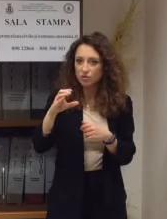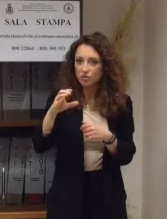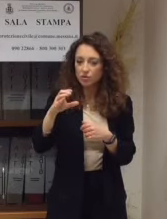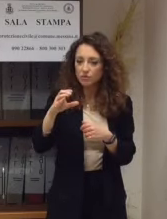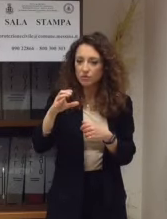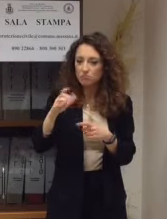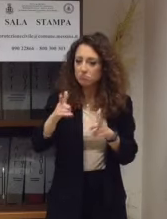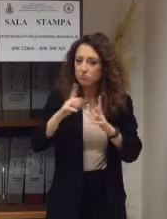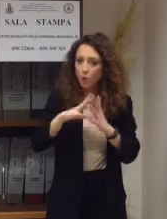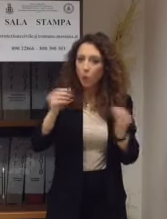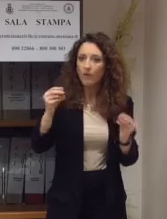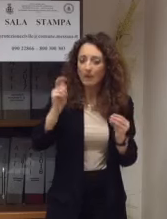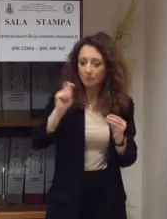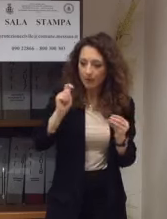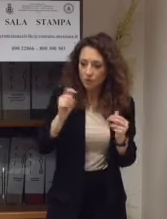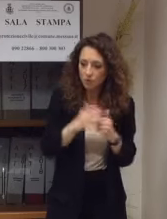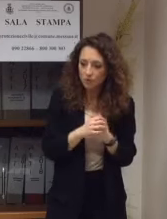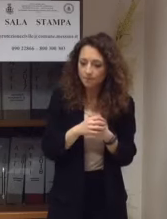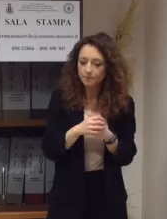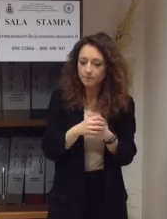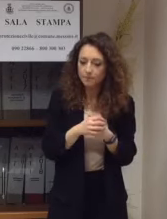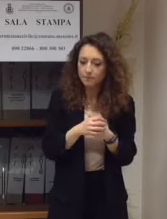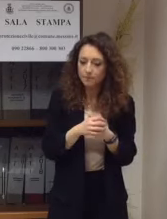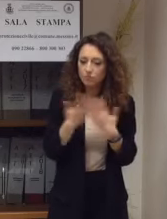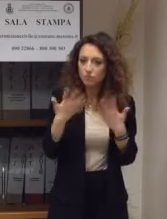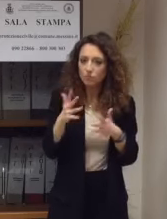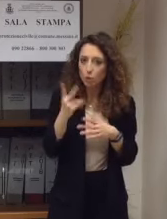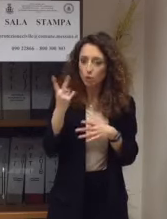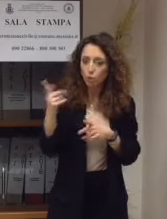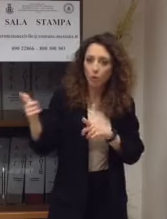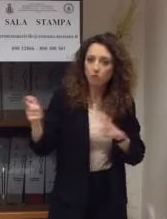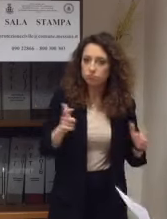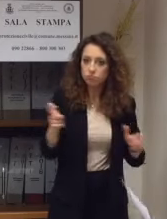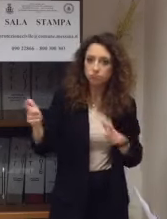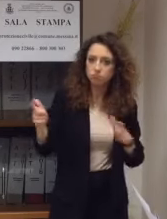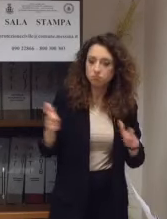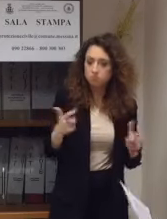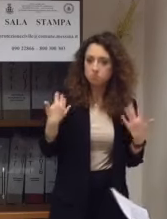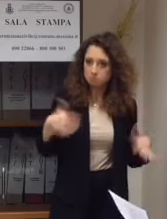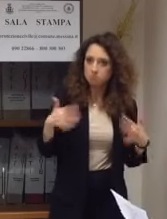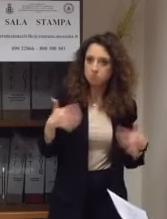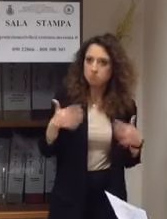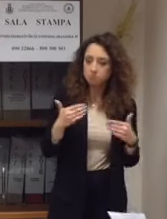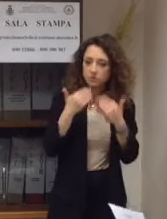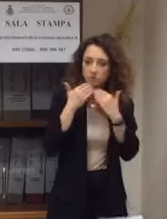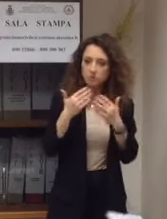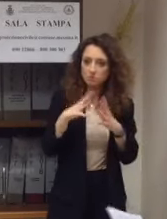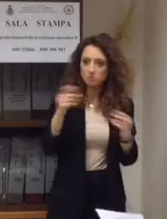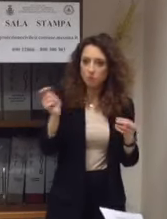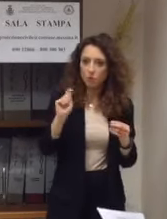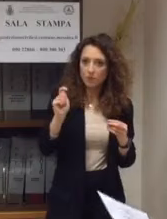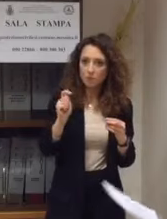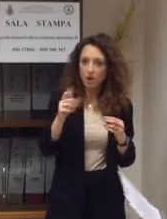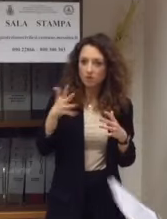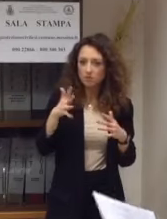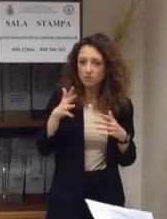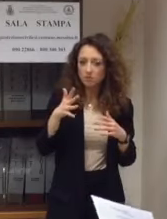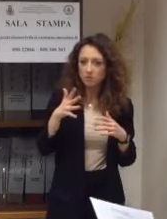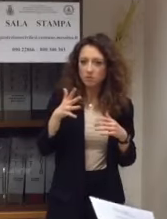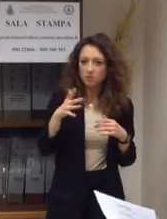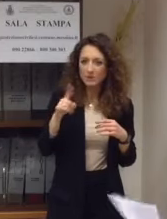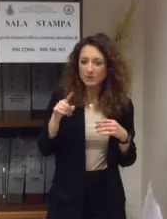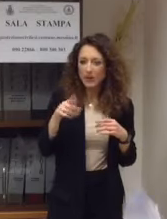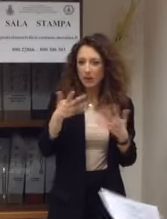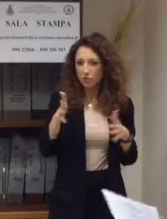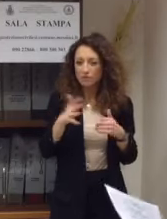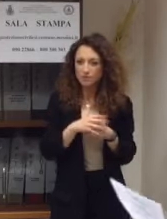pervenire delle uova di Pasqua, ci ha fatto già due forniture consistenti di uova di Pasqua, siamo intorno al migliaio già di quelle